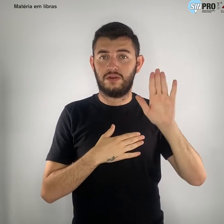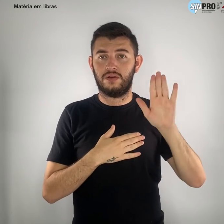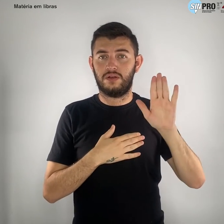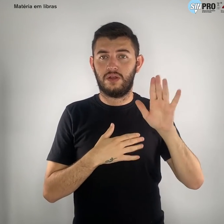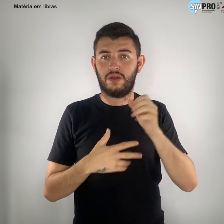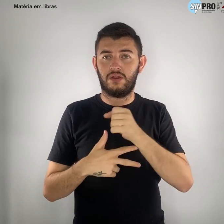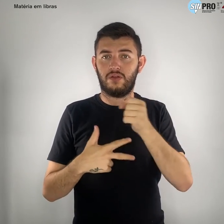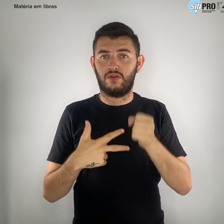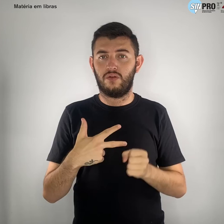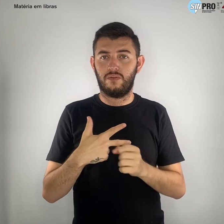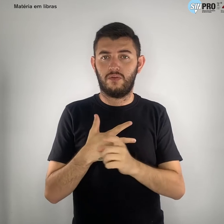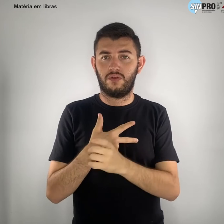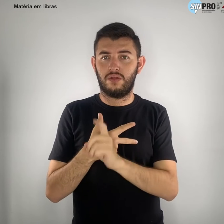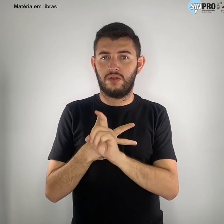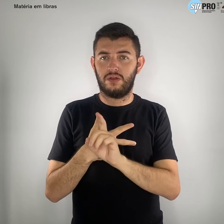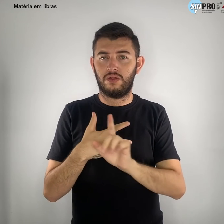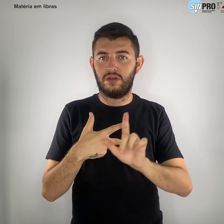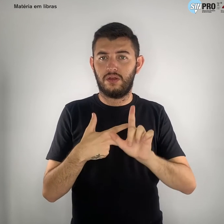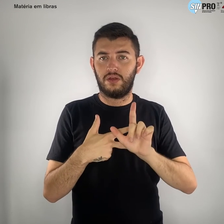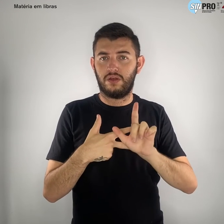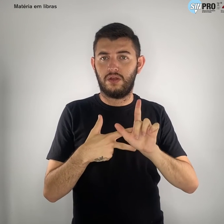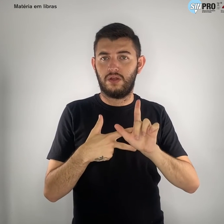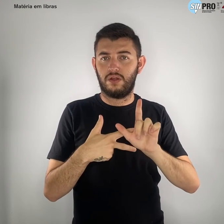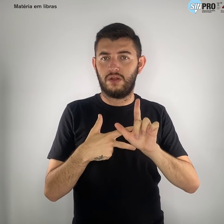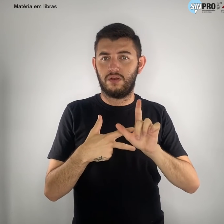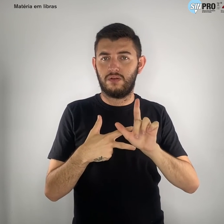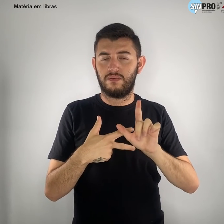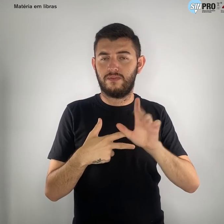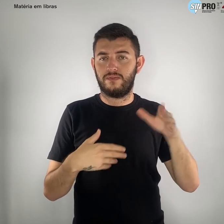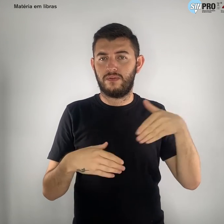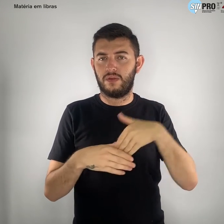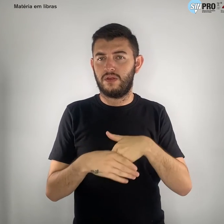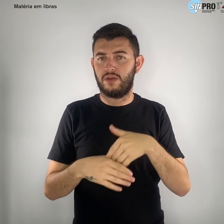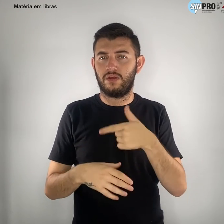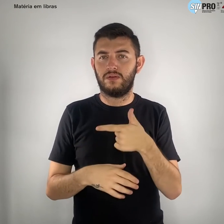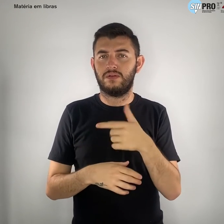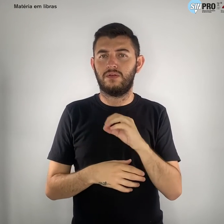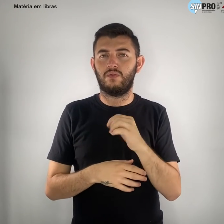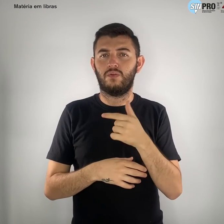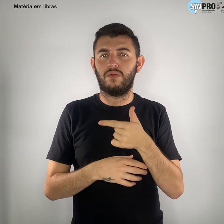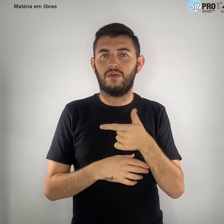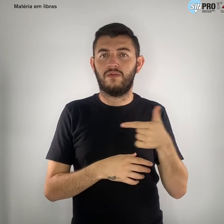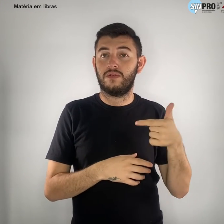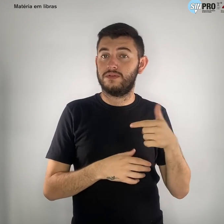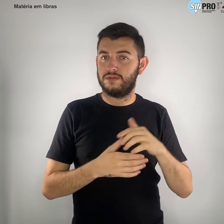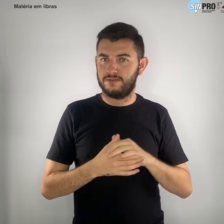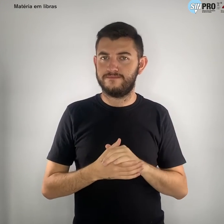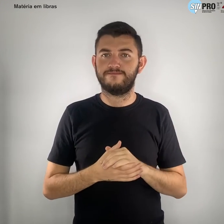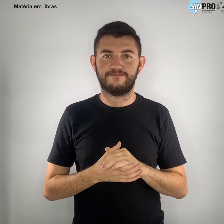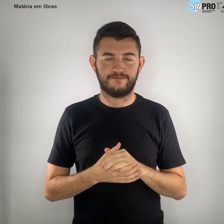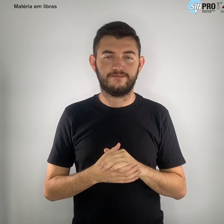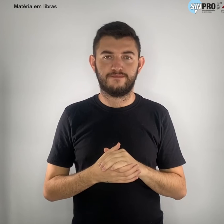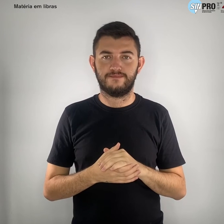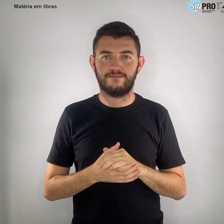Executivo e Legislativos nas eleições de 2022. Os fóruns de EJA do